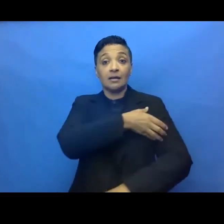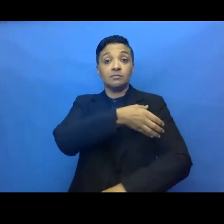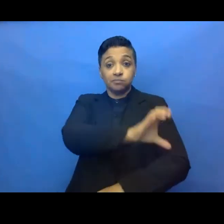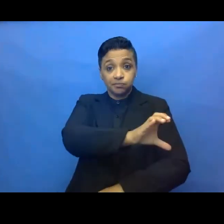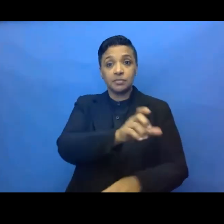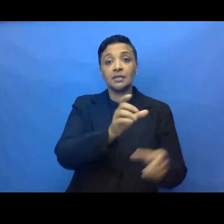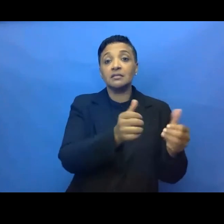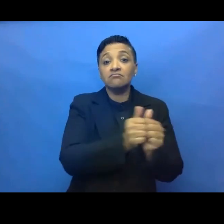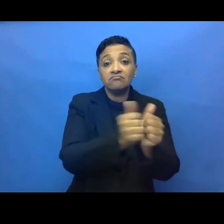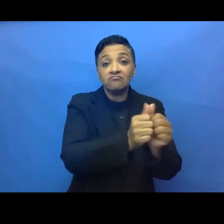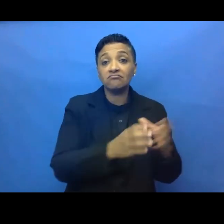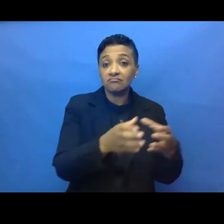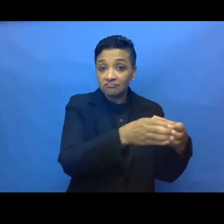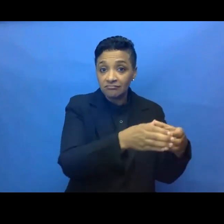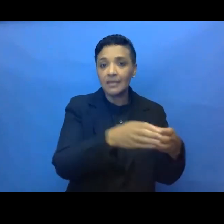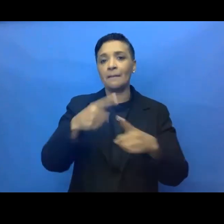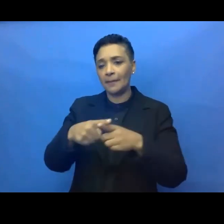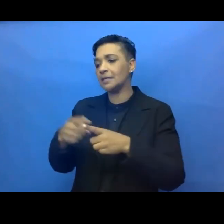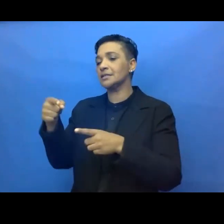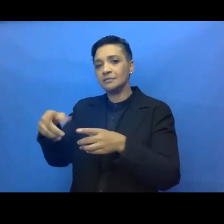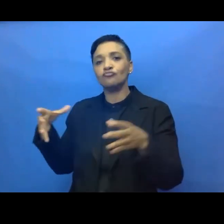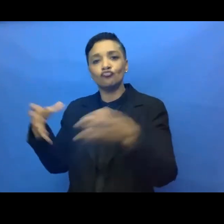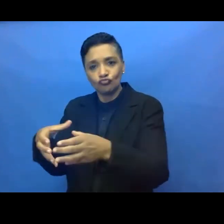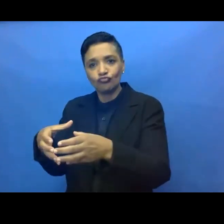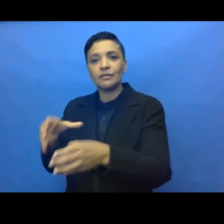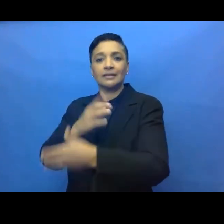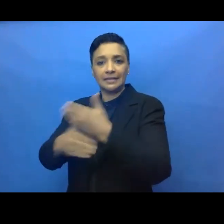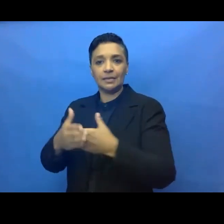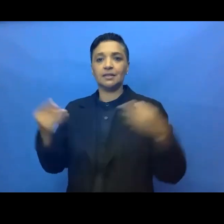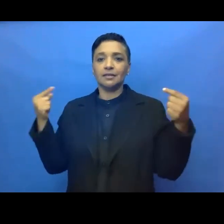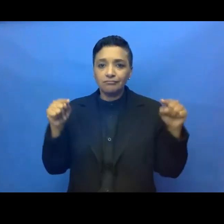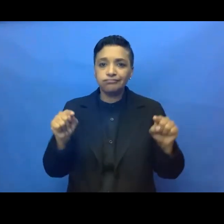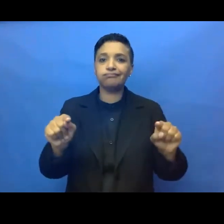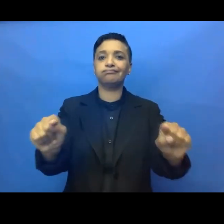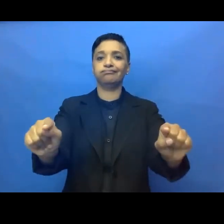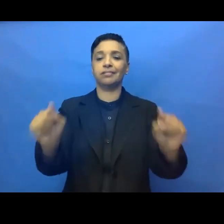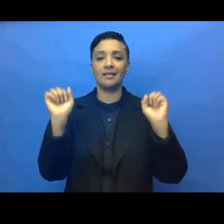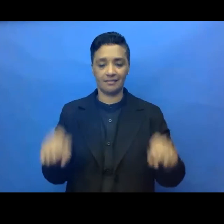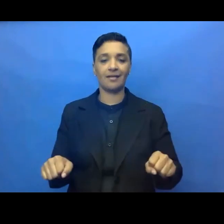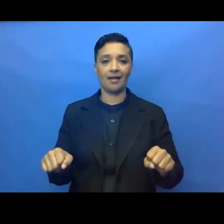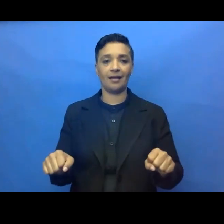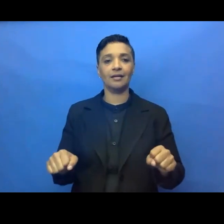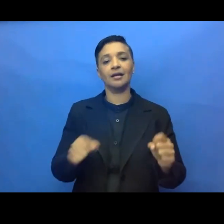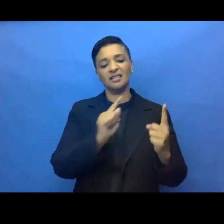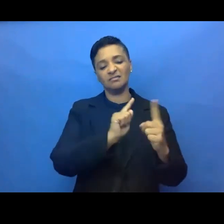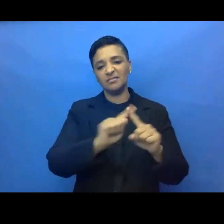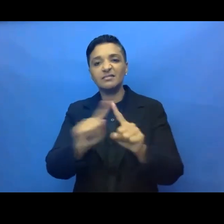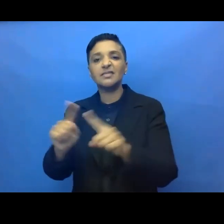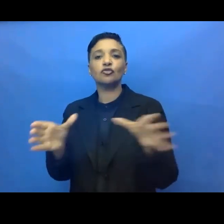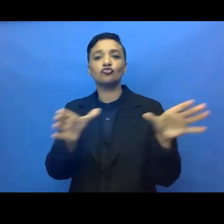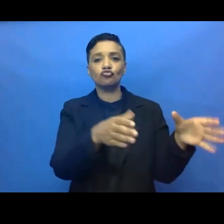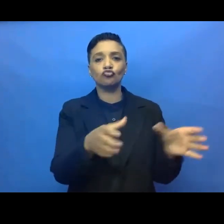points d'entrée pour le travail du plaidoyer. Nous avons donc besoin d'un processus